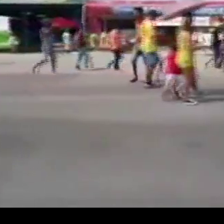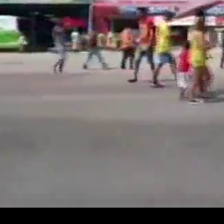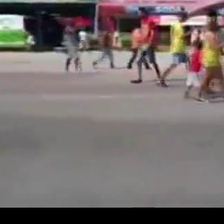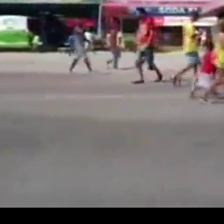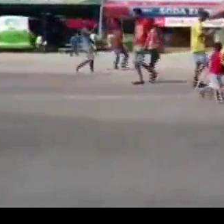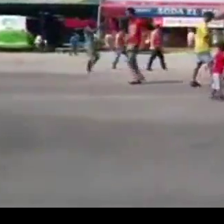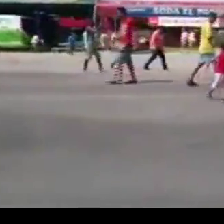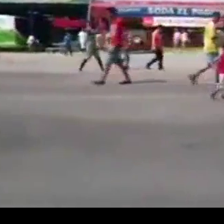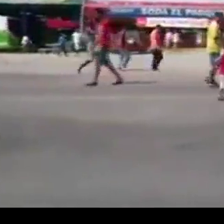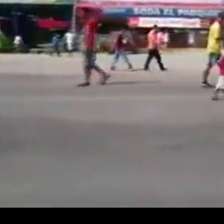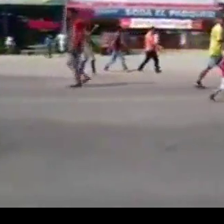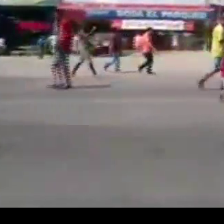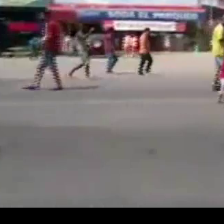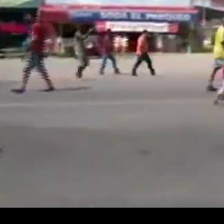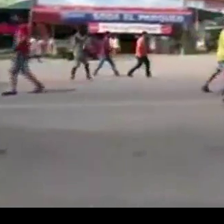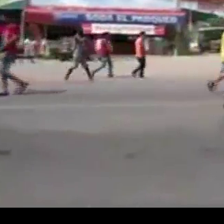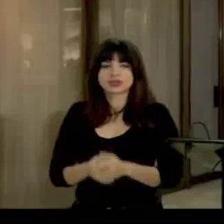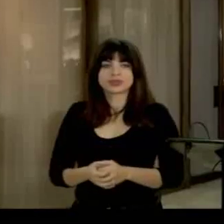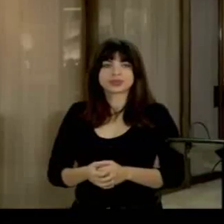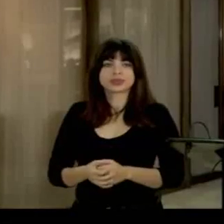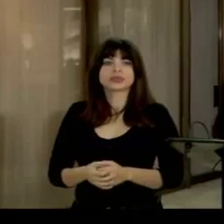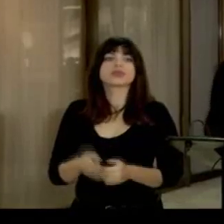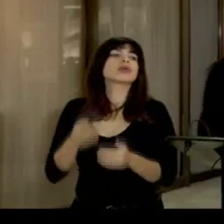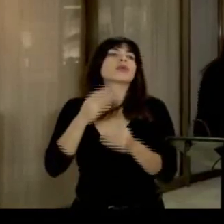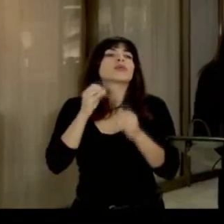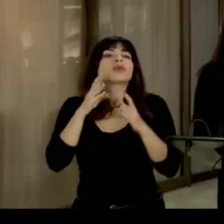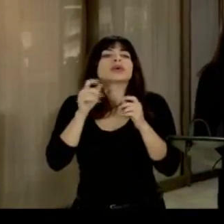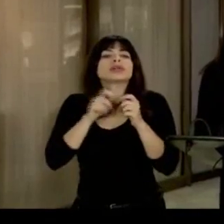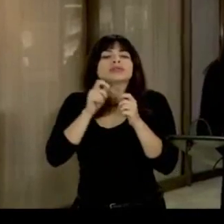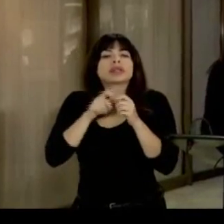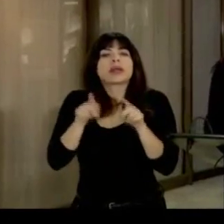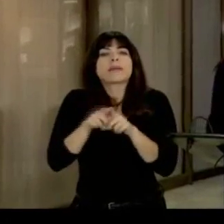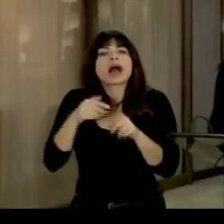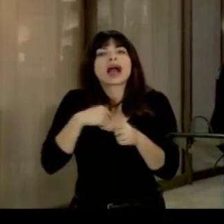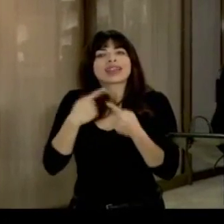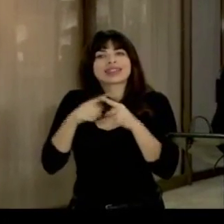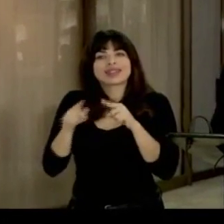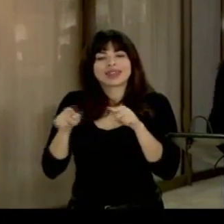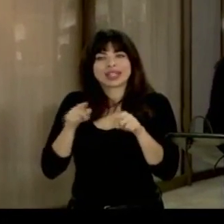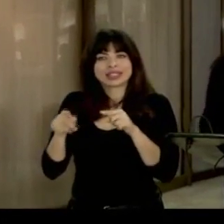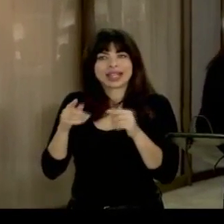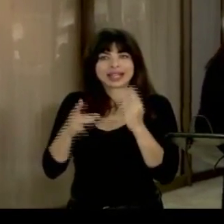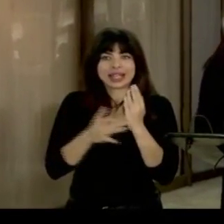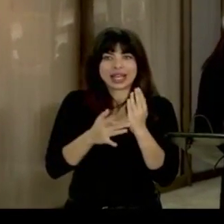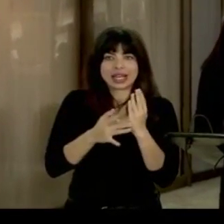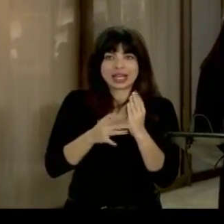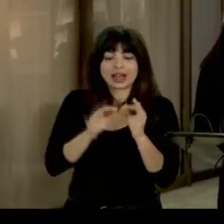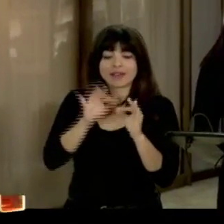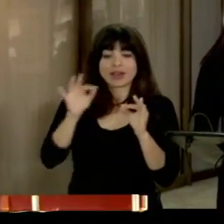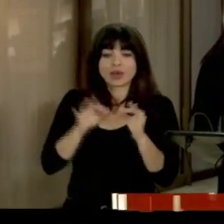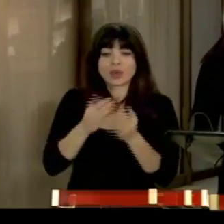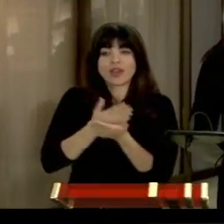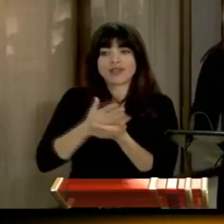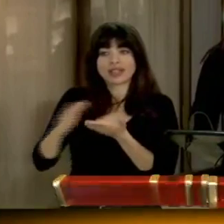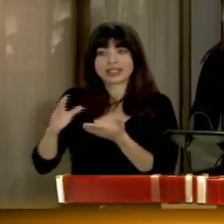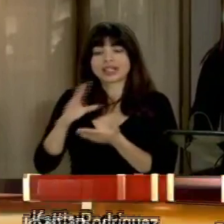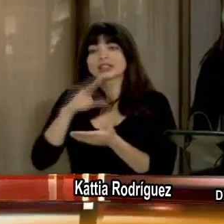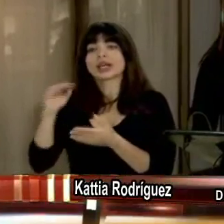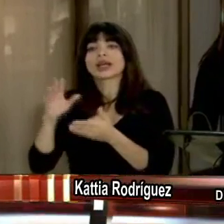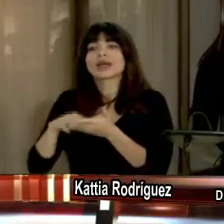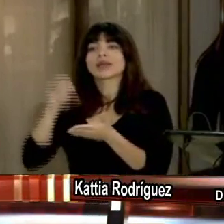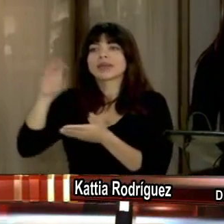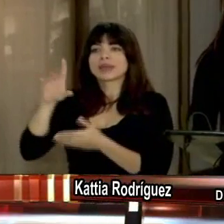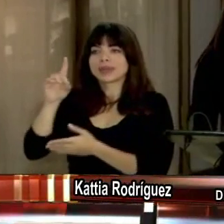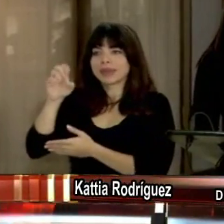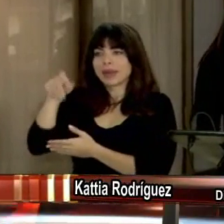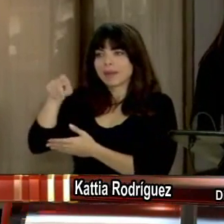debido proceso con el derecho de defensa de los cubanos. Muy puntual también, hay una diferencia técnica entre la figura del rechazo y la figura de la